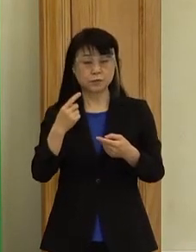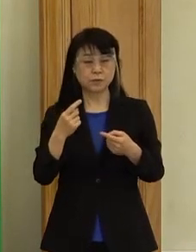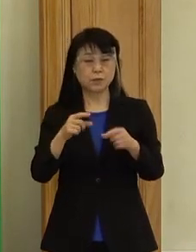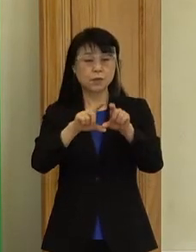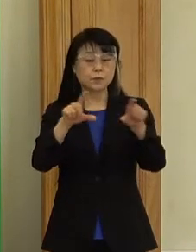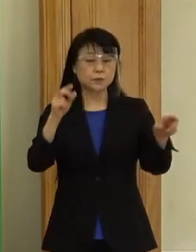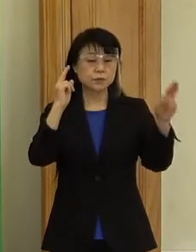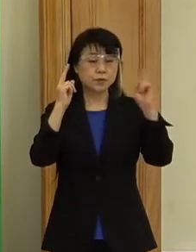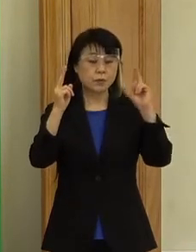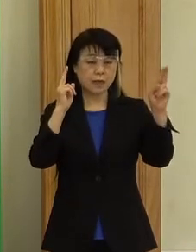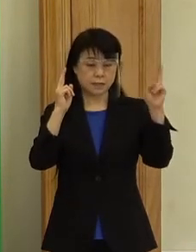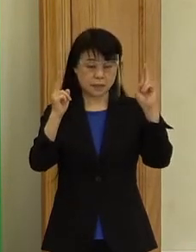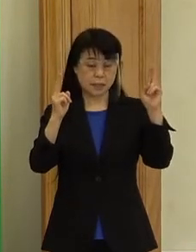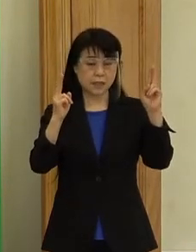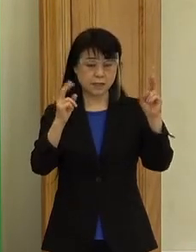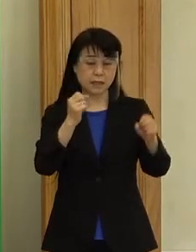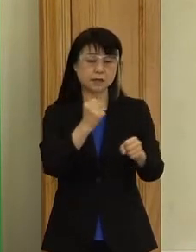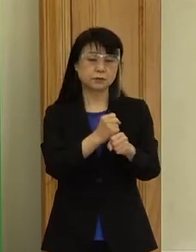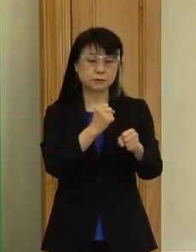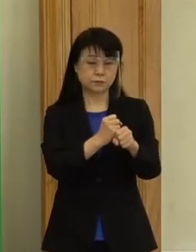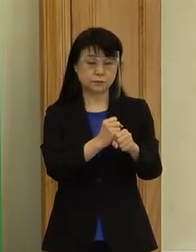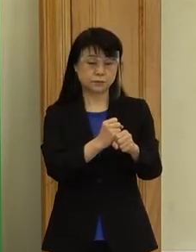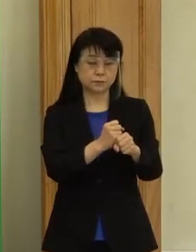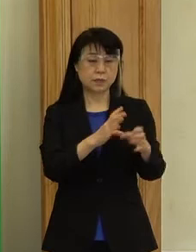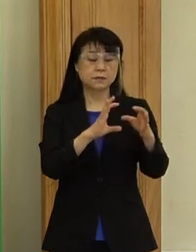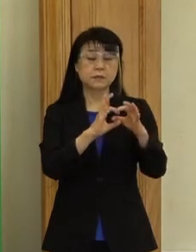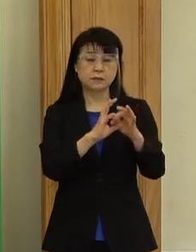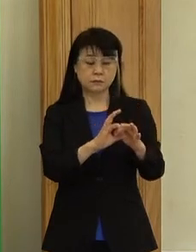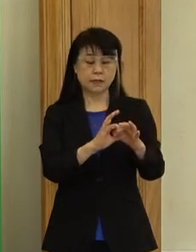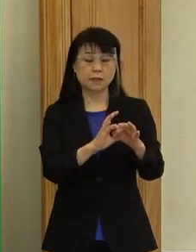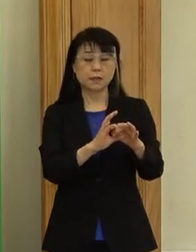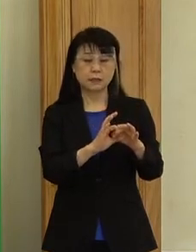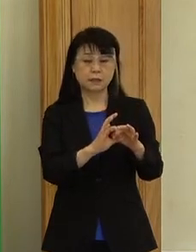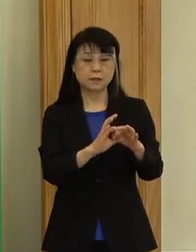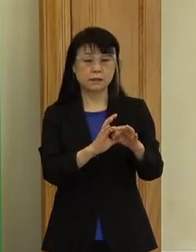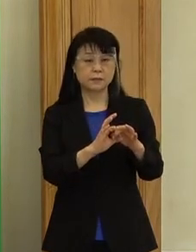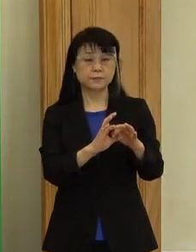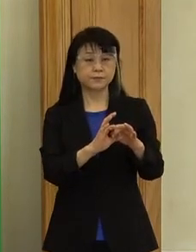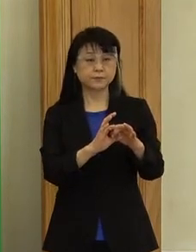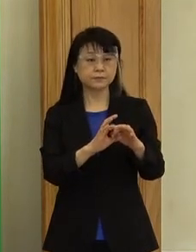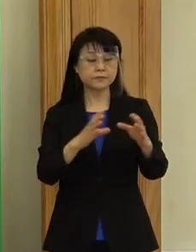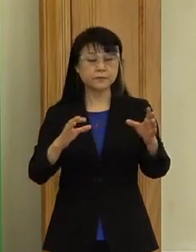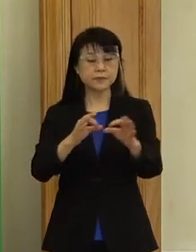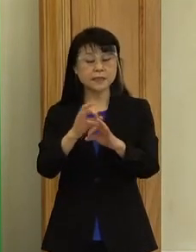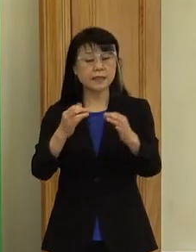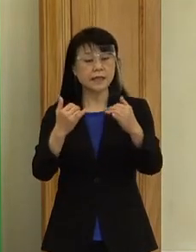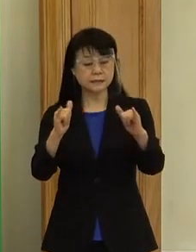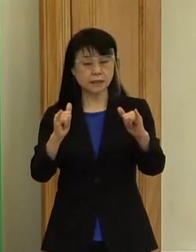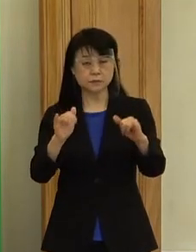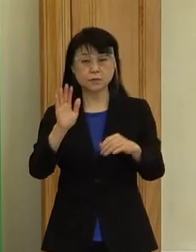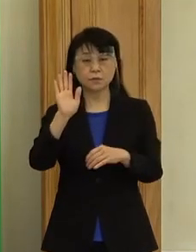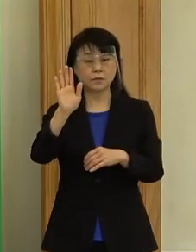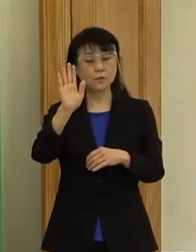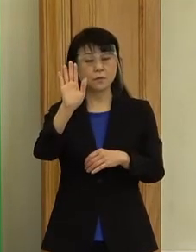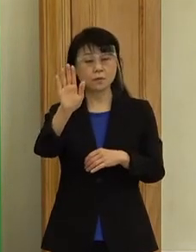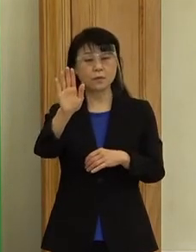こと、製造するのは民間企業であるわけですから、まあ、このあたり、やはり経営者の今後